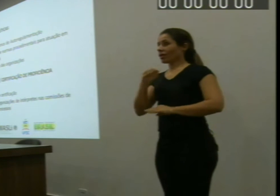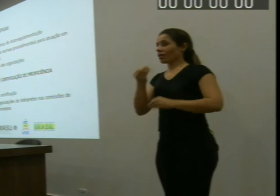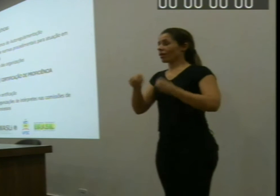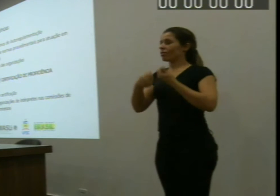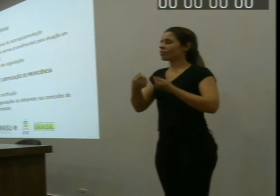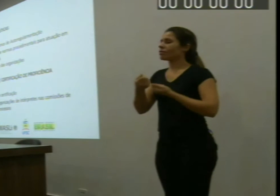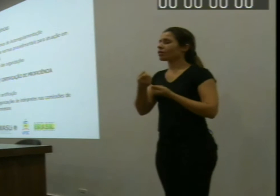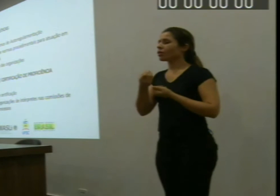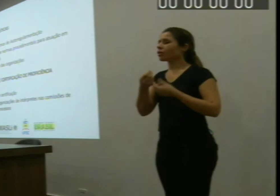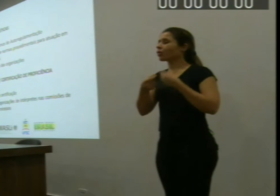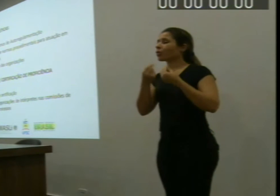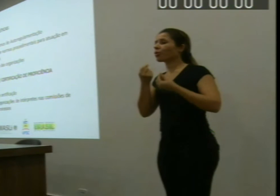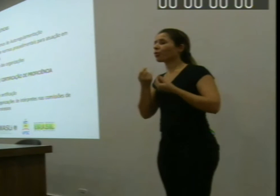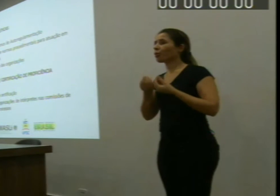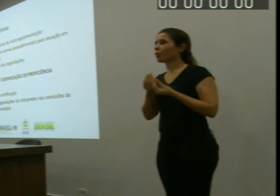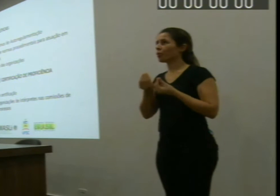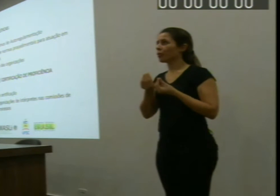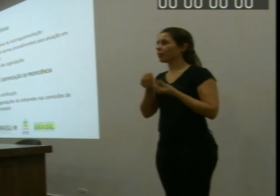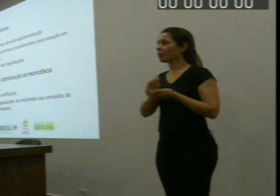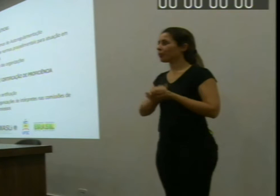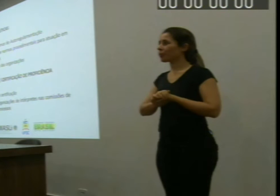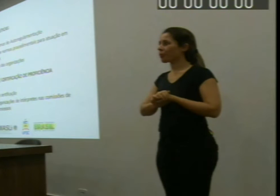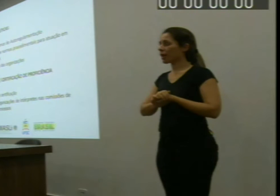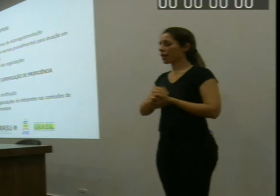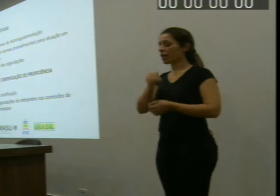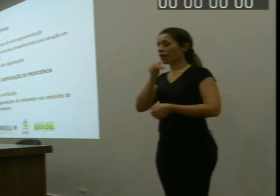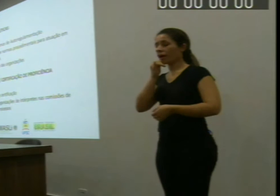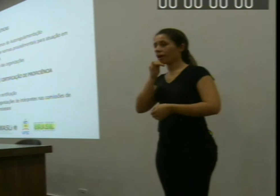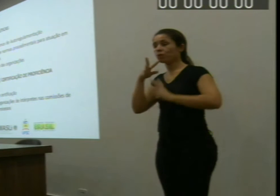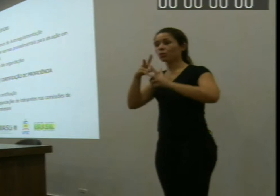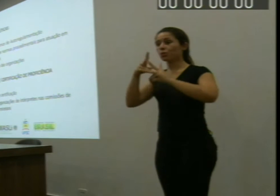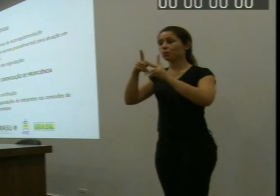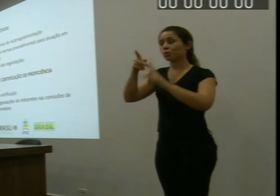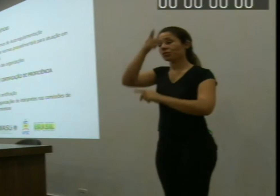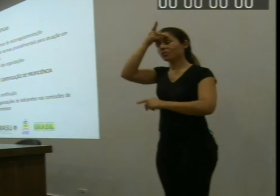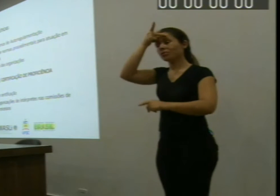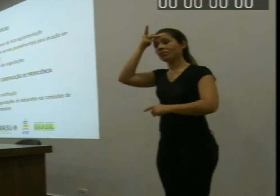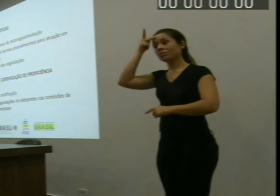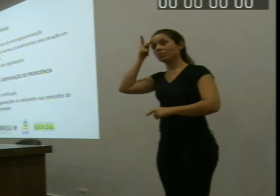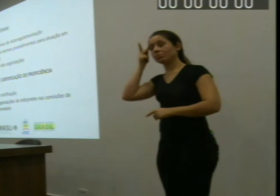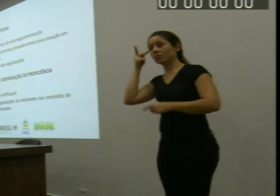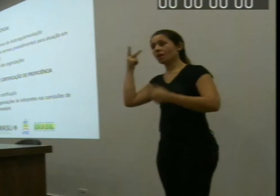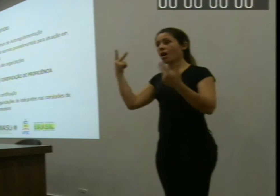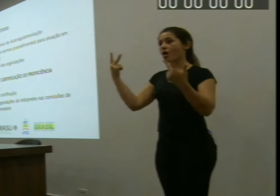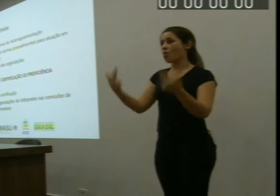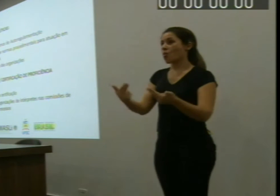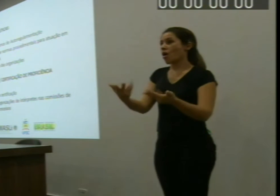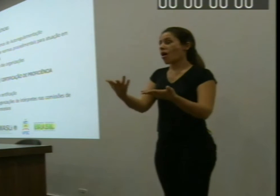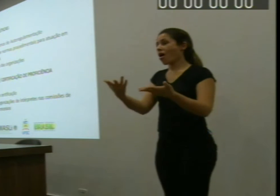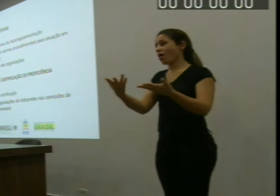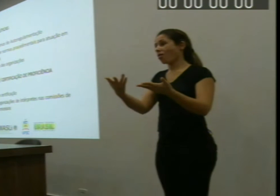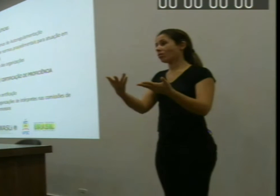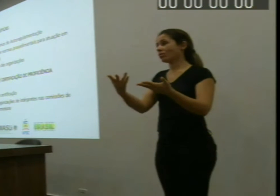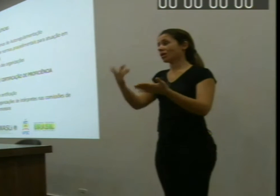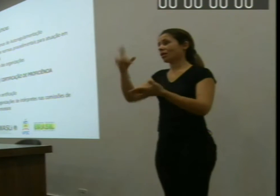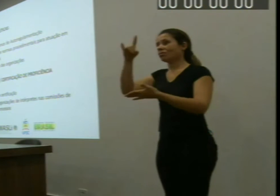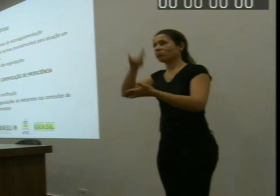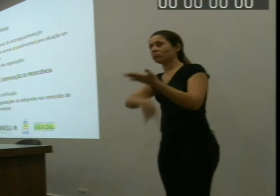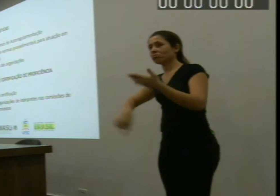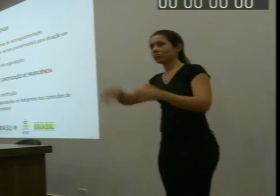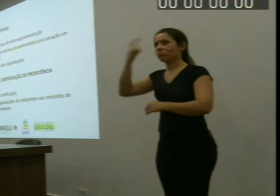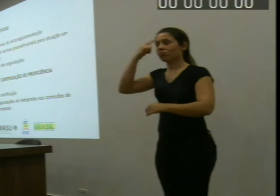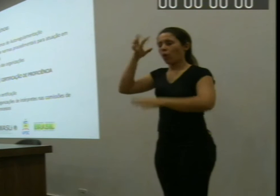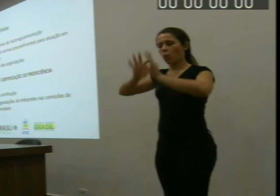né seja uma participação ou seja igualitária onde todos vão ser tratados de forma igual onde as provas foram bem pensadas